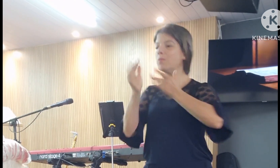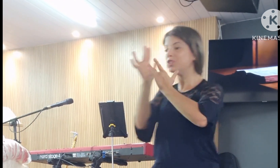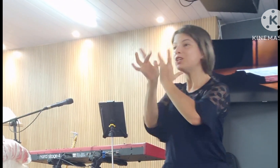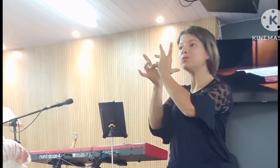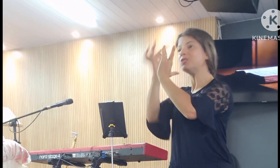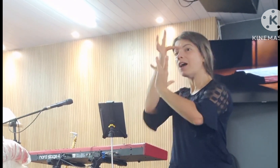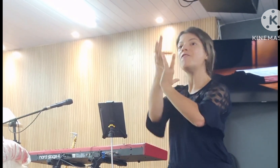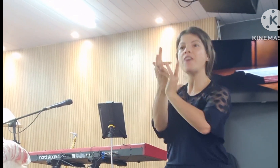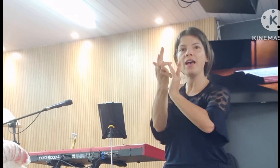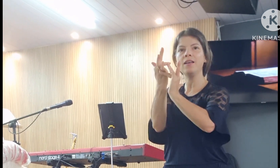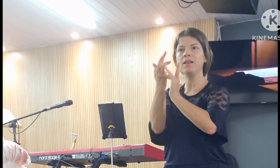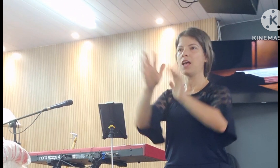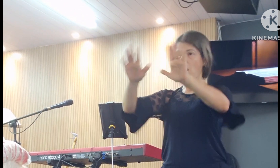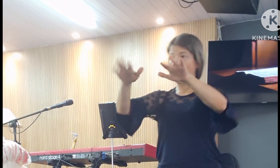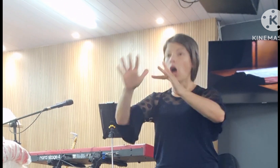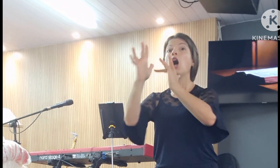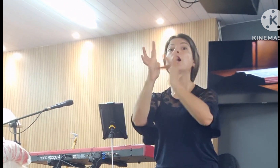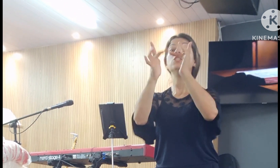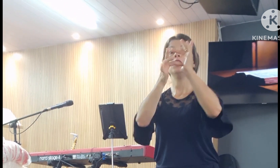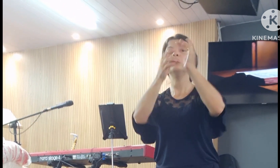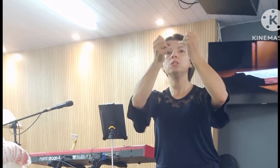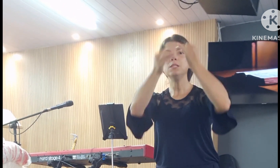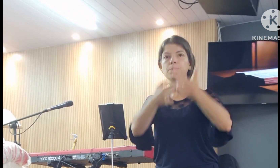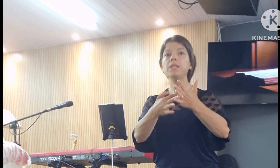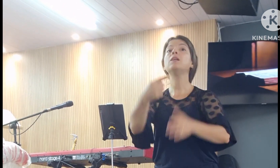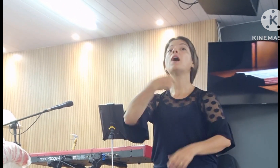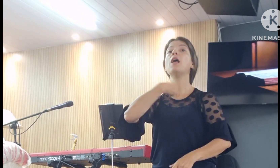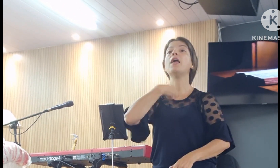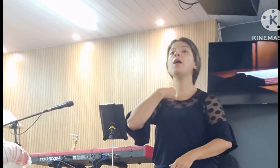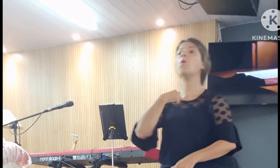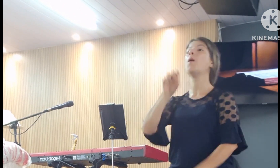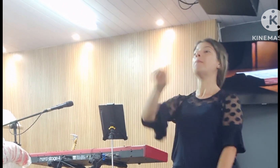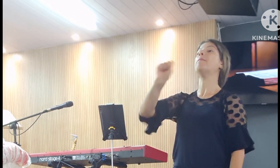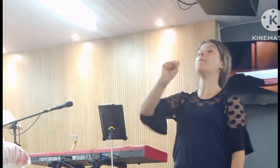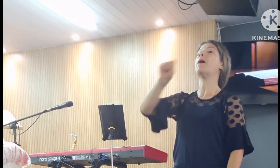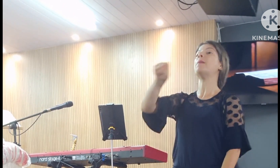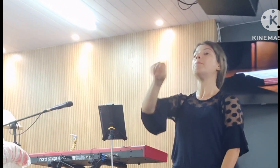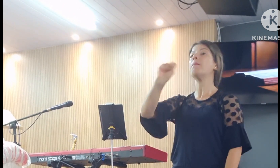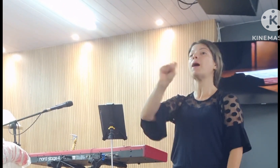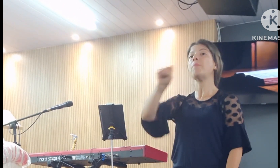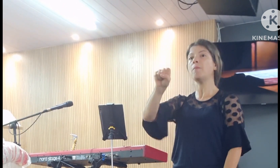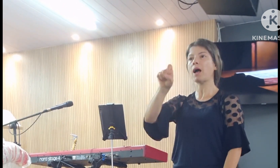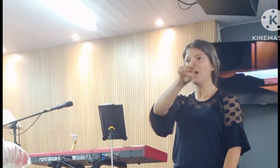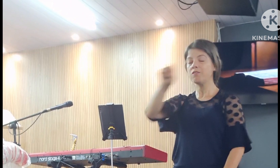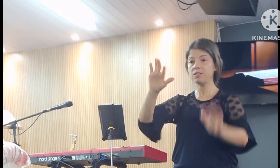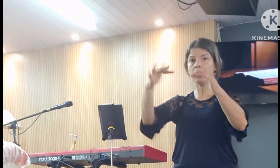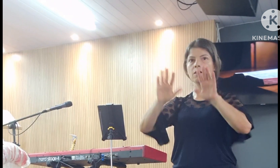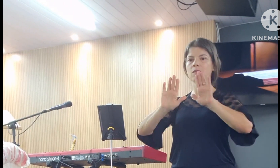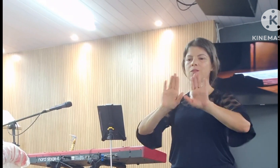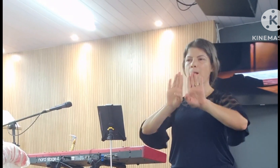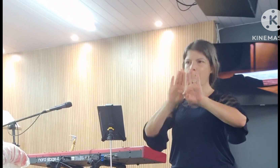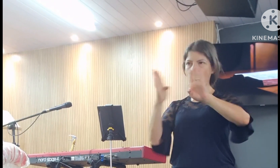Jesus disse: eis que estou à porta e bato. Apocalipse 3:20. Se alguém ouvir a minha voz e abrir